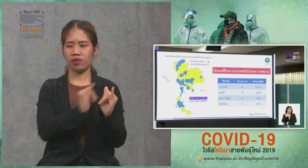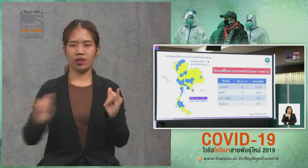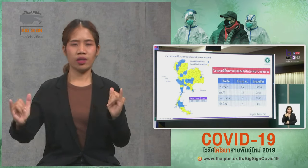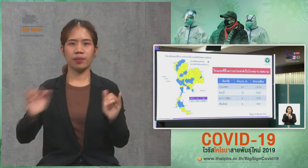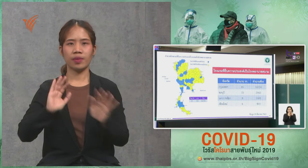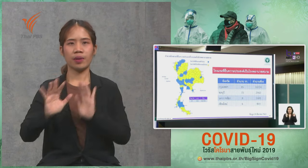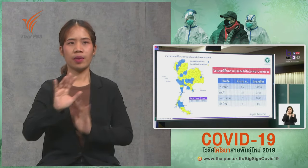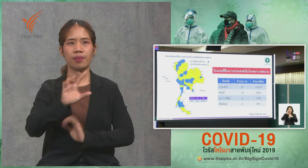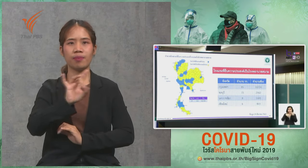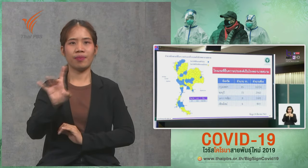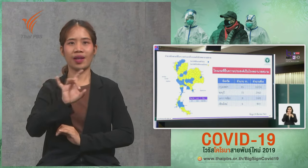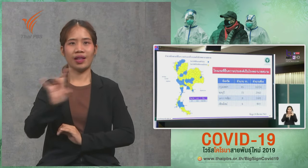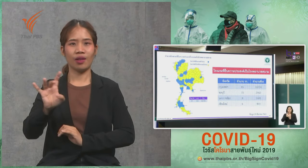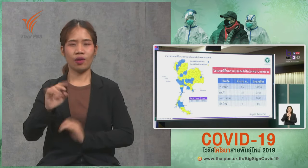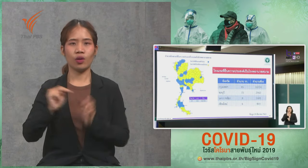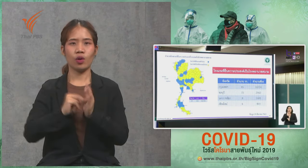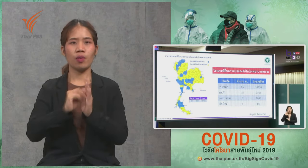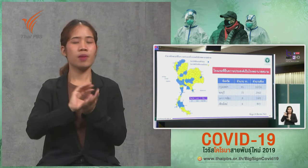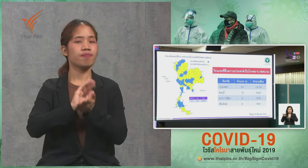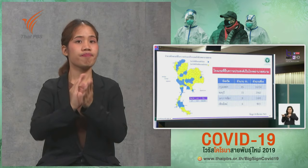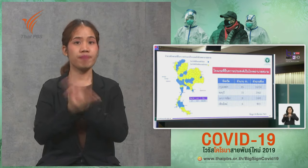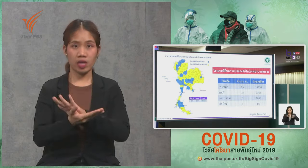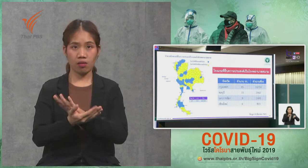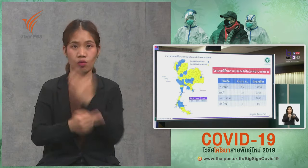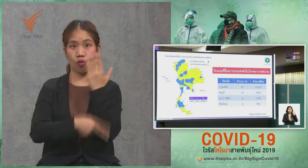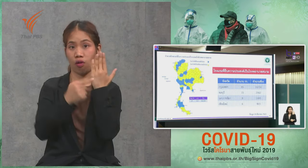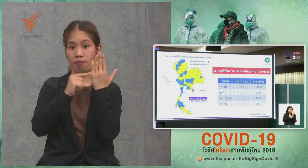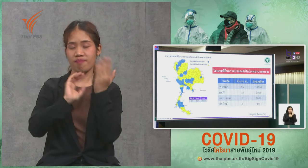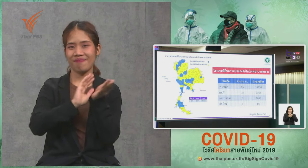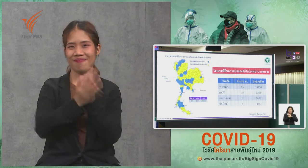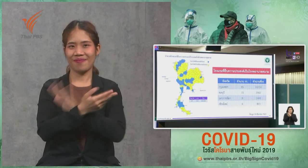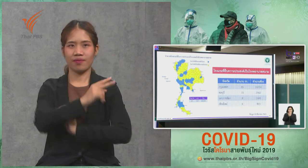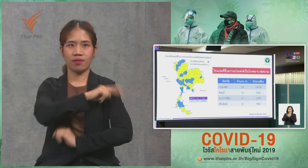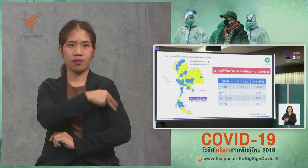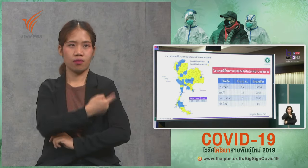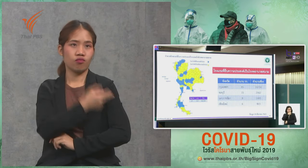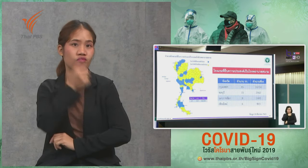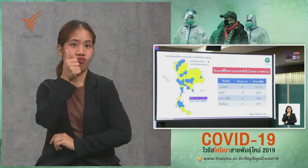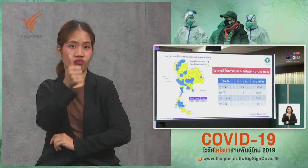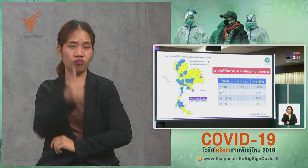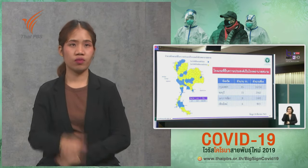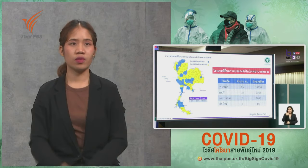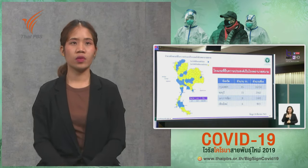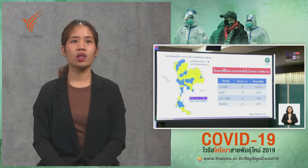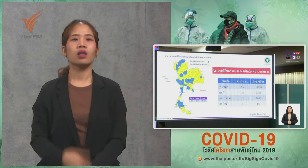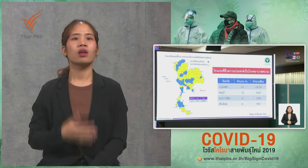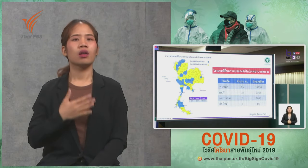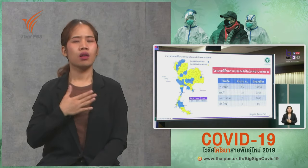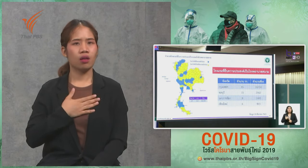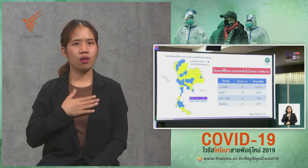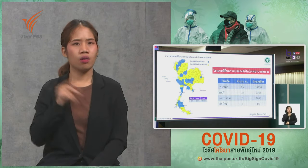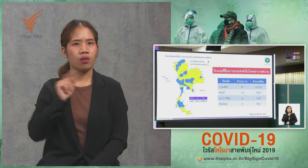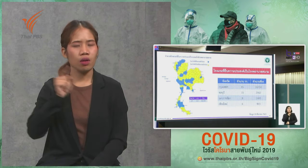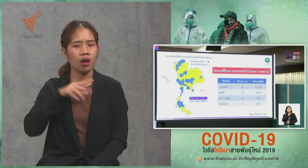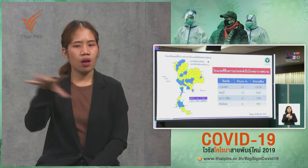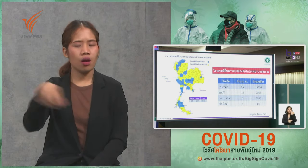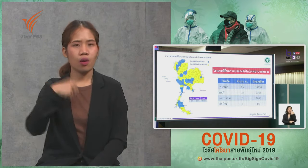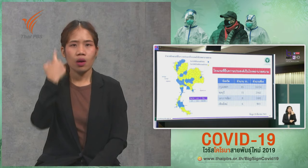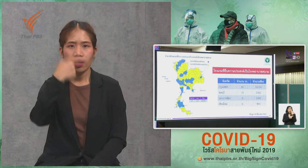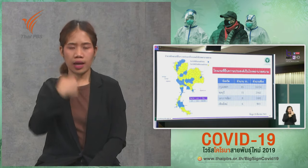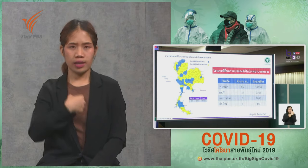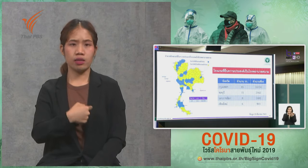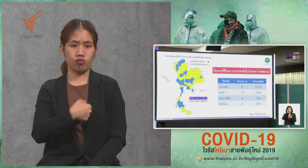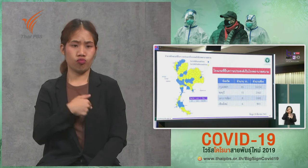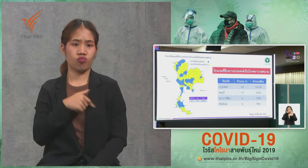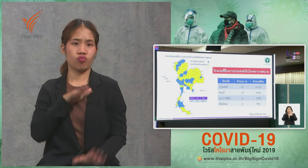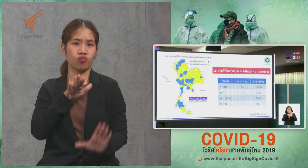อมนะครับที่จะเปลี่ยนเป็นฮอสปิตอลได้ในทันทีนะครับรวมทั้งเรายังเอาโรงแรมที่สมัครเข้ามาเนี่ยเตรียมการ